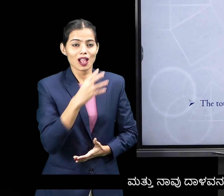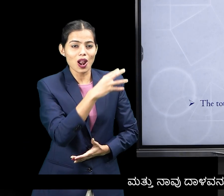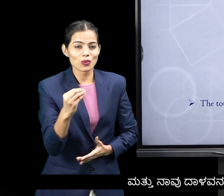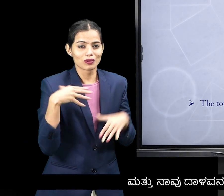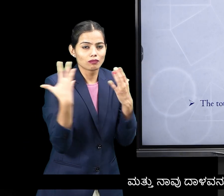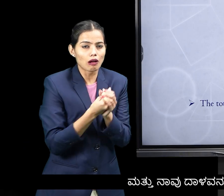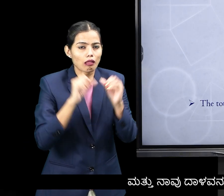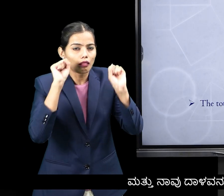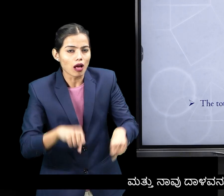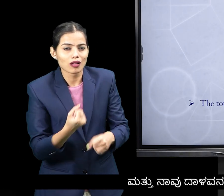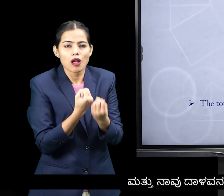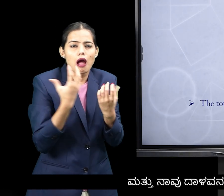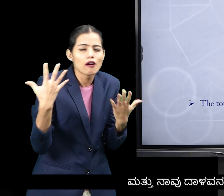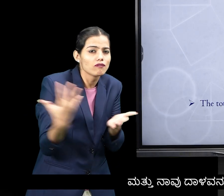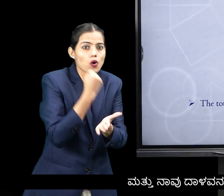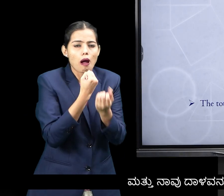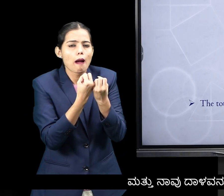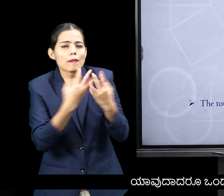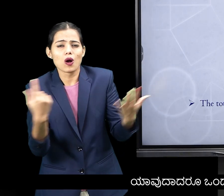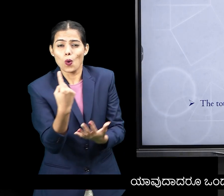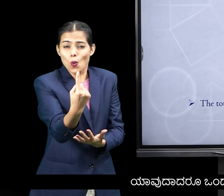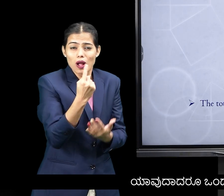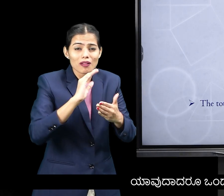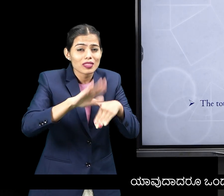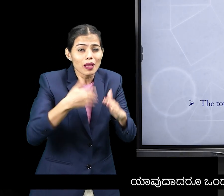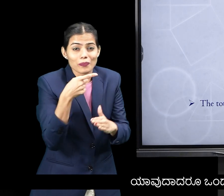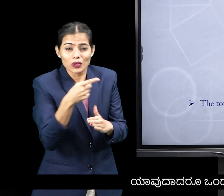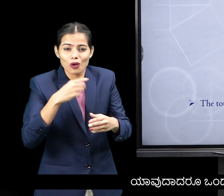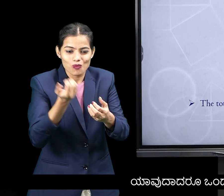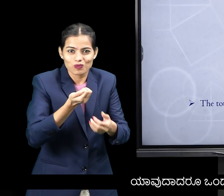ಮತ್ತು ನಾವು ದಾಳವನ್ನ ಉರುಳಿಸುವಾಗ ಅವುಗಳಲ್ಲಿ ಯಾವುದಾದರೂ ಒಂದನ್ನ ನಾವು ಪಡಿಬಹುದು.